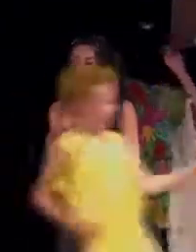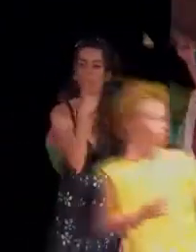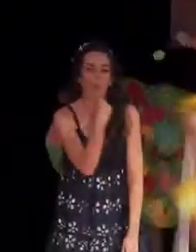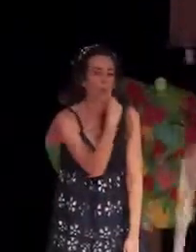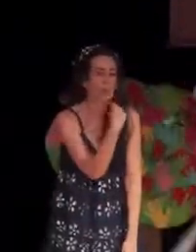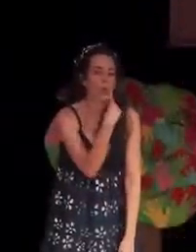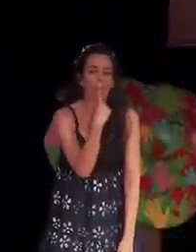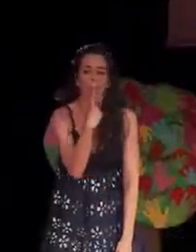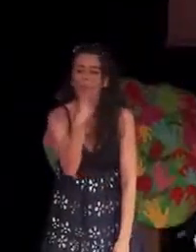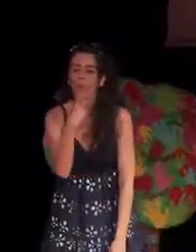Rouge,